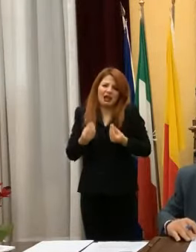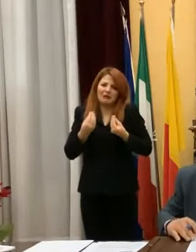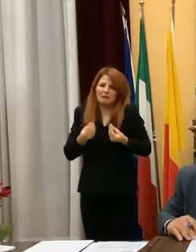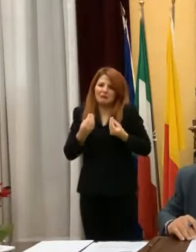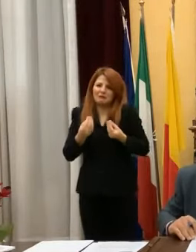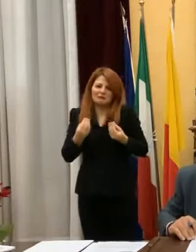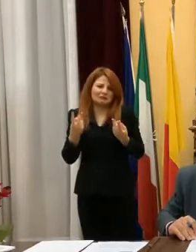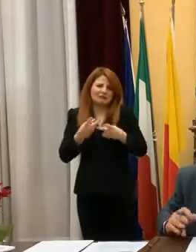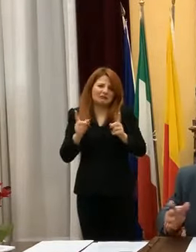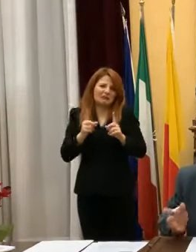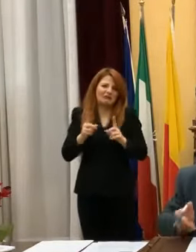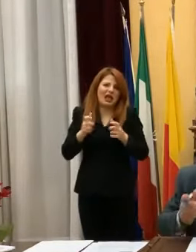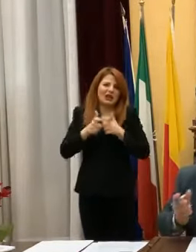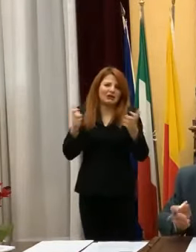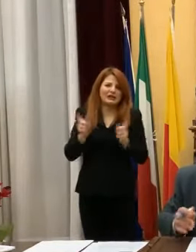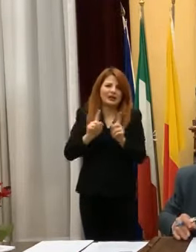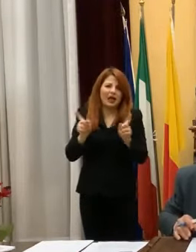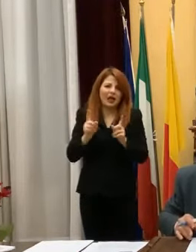addirittura